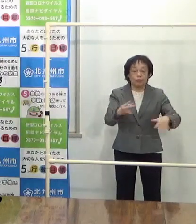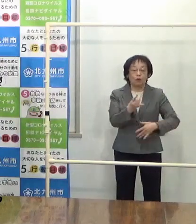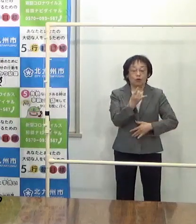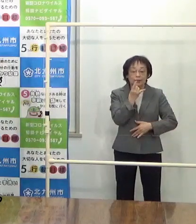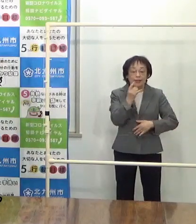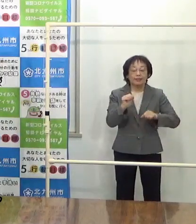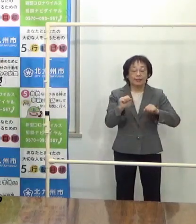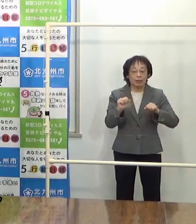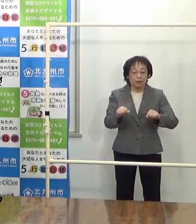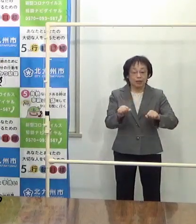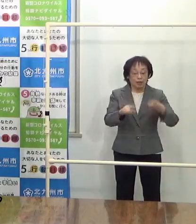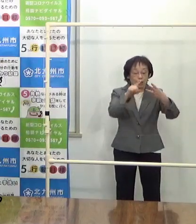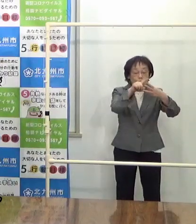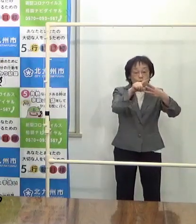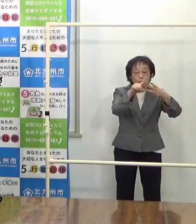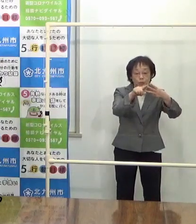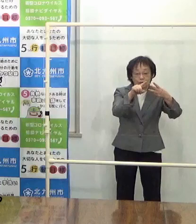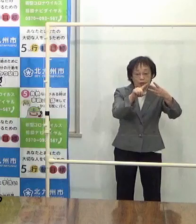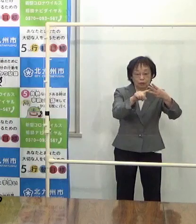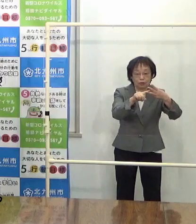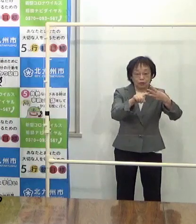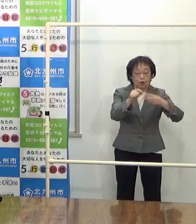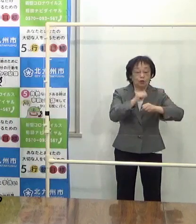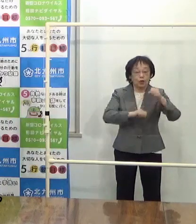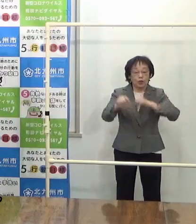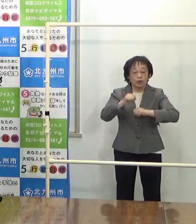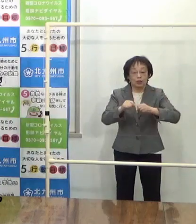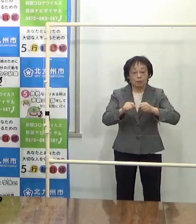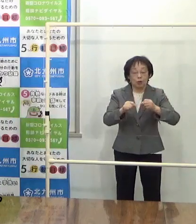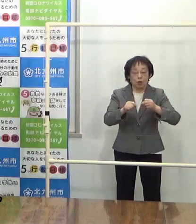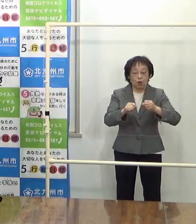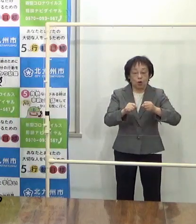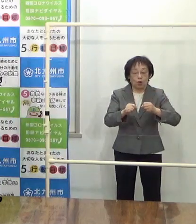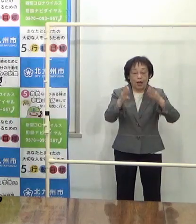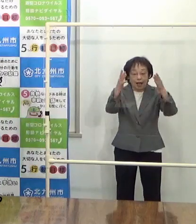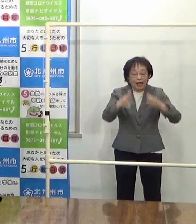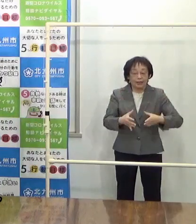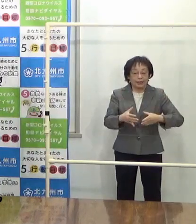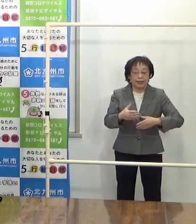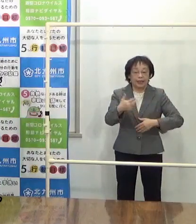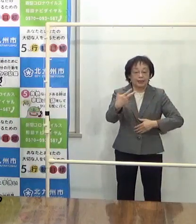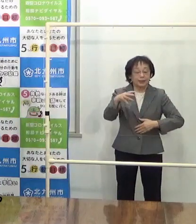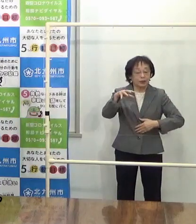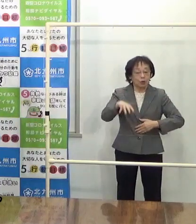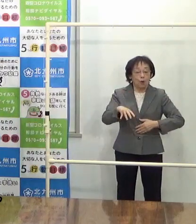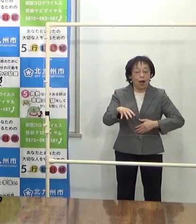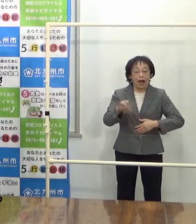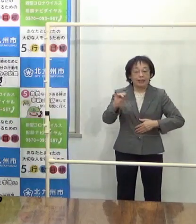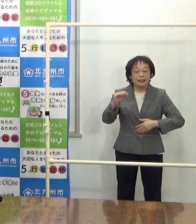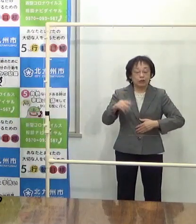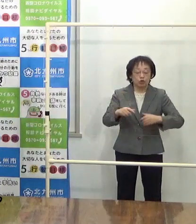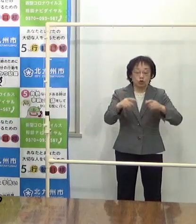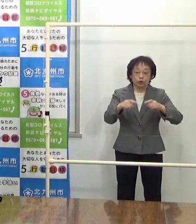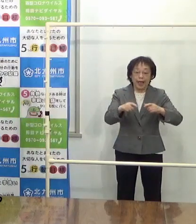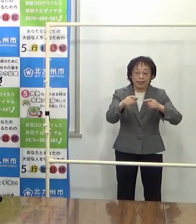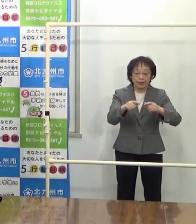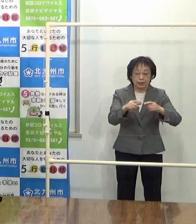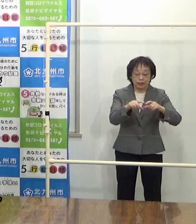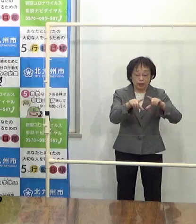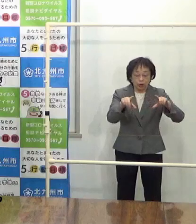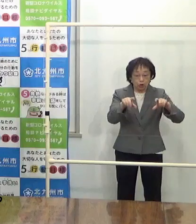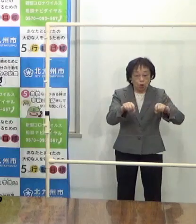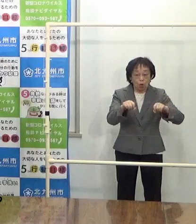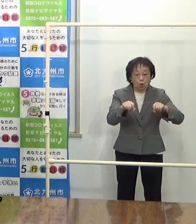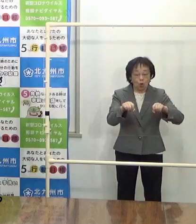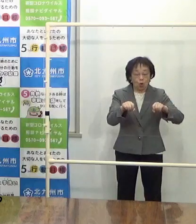うした3つの取り組みを柱に、北九州市は蓄電池を活用した蓄電システ